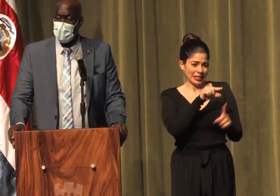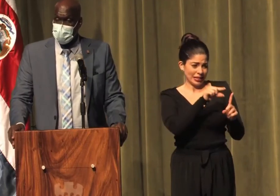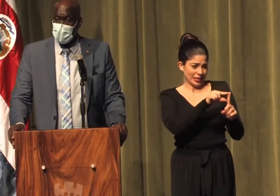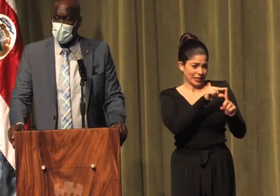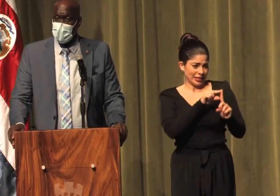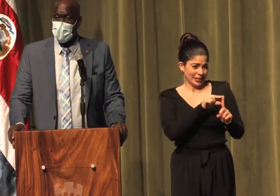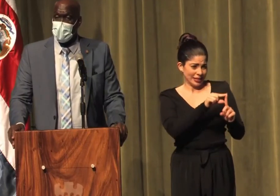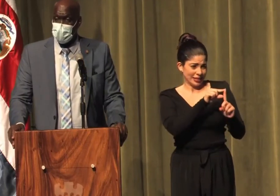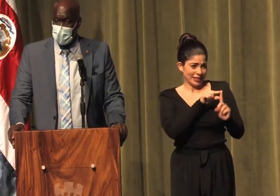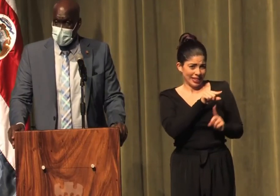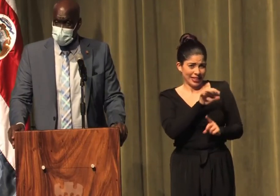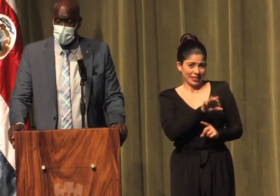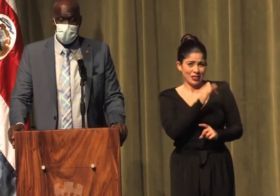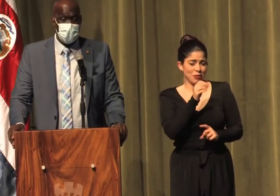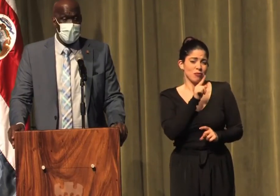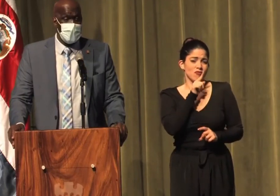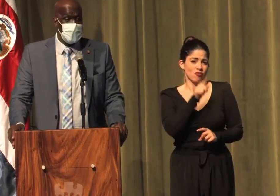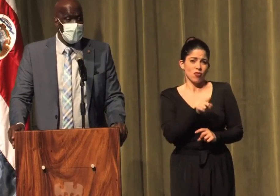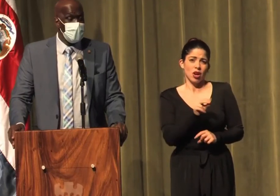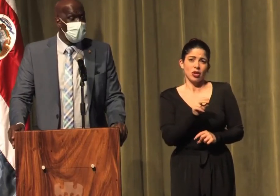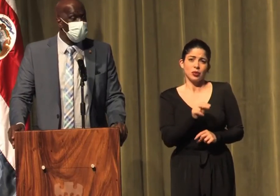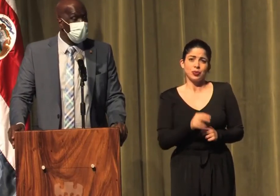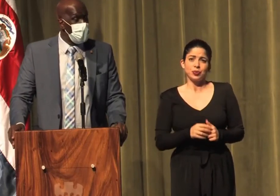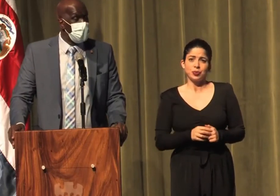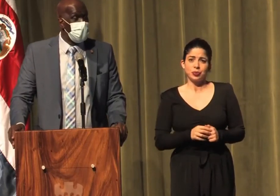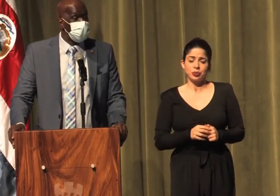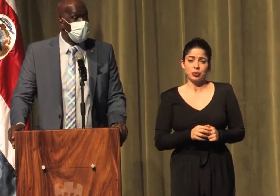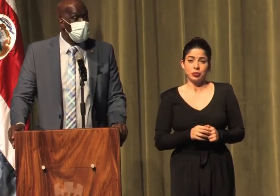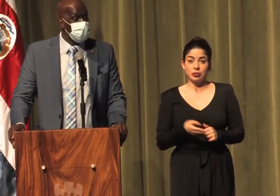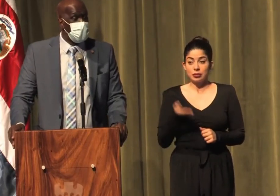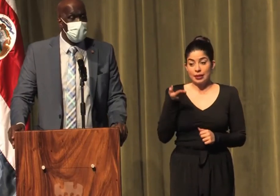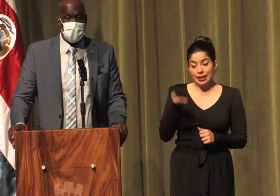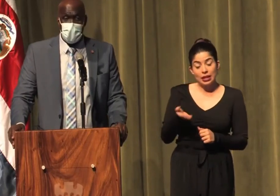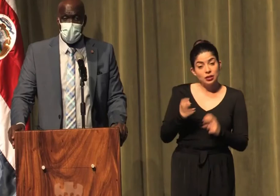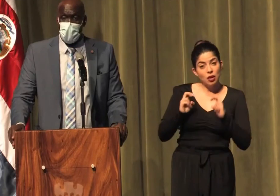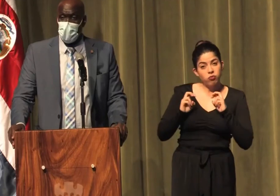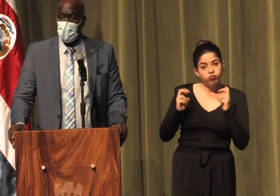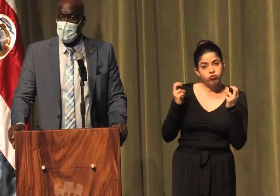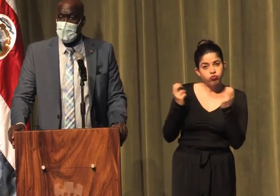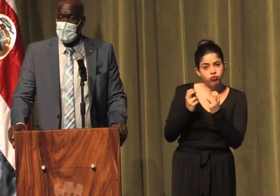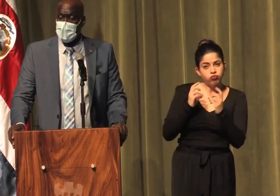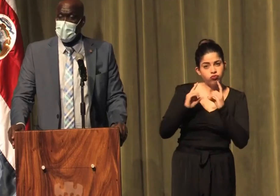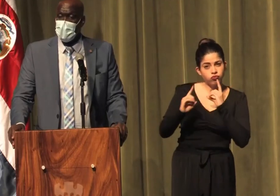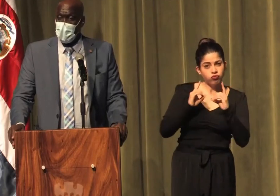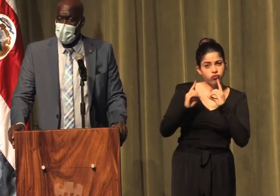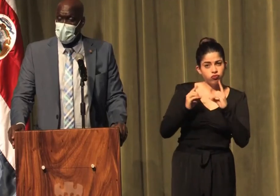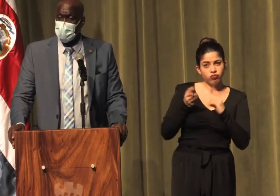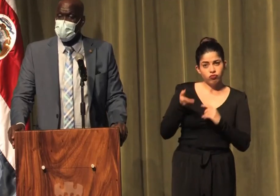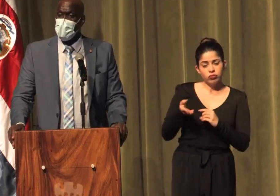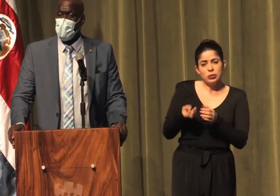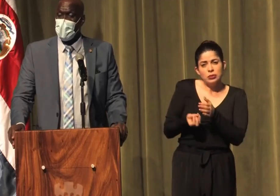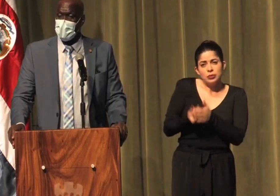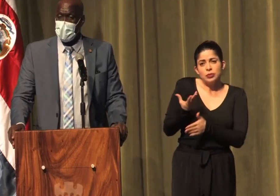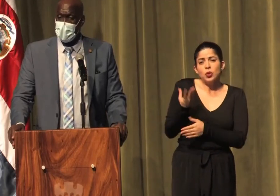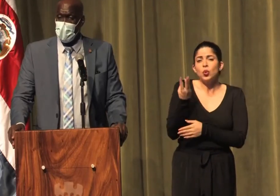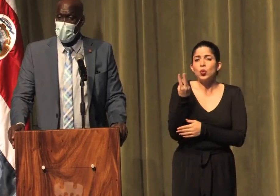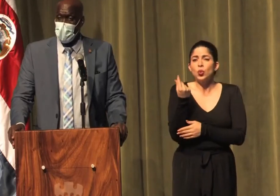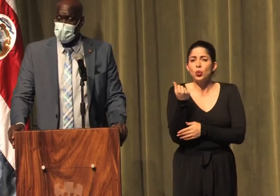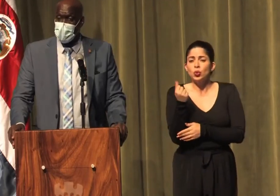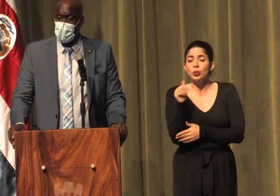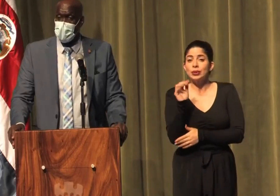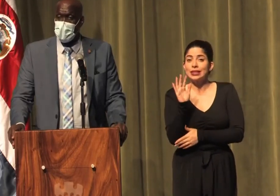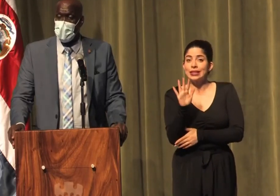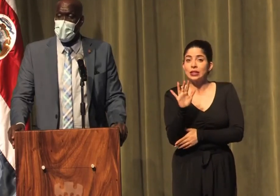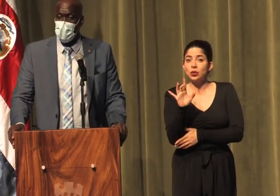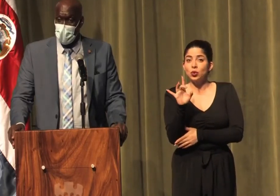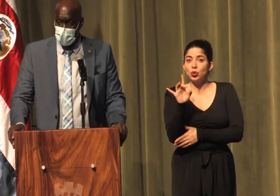de esa naturaleza. De esa mesa de diálogo derivaron